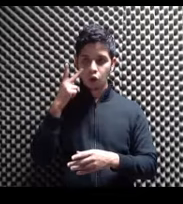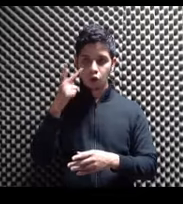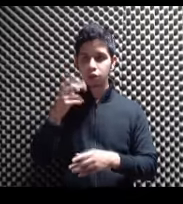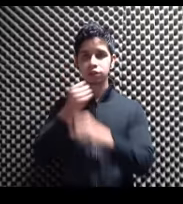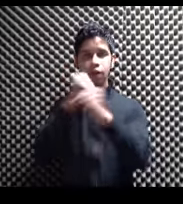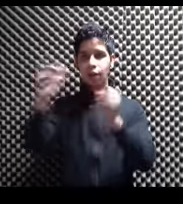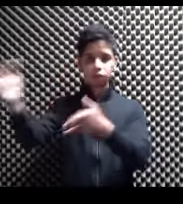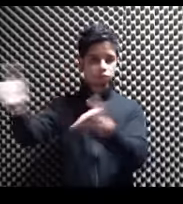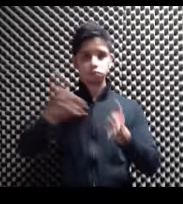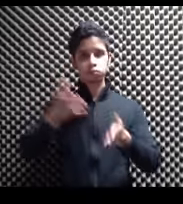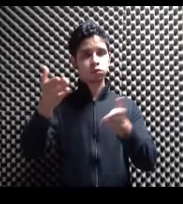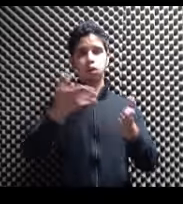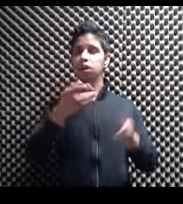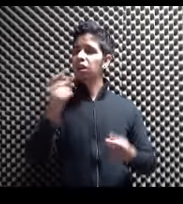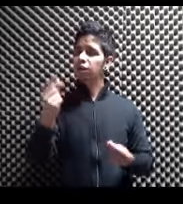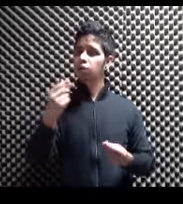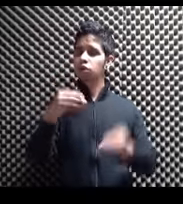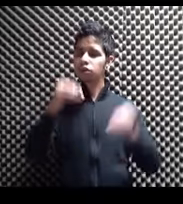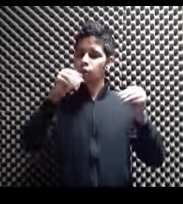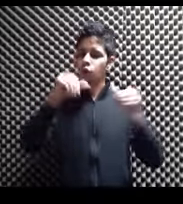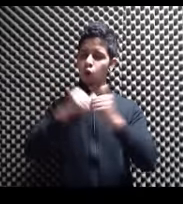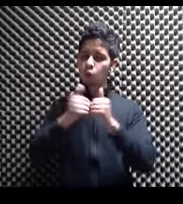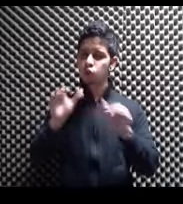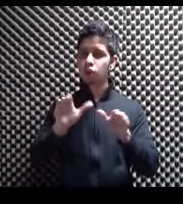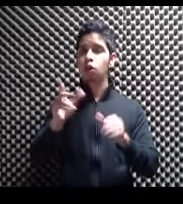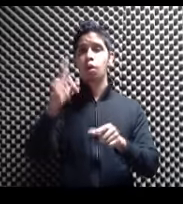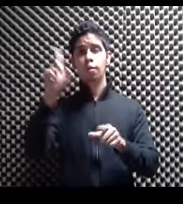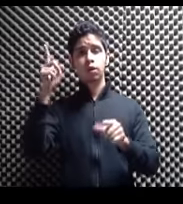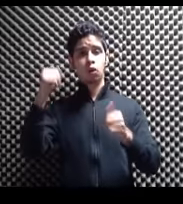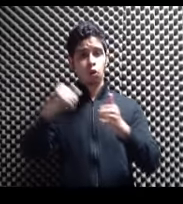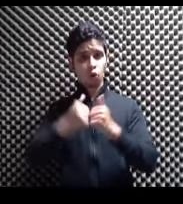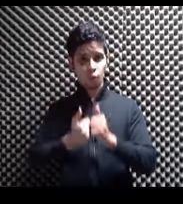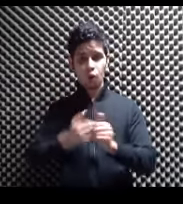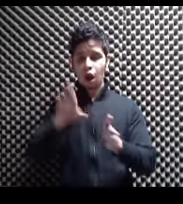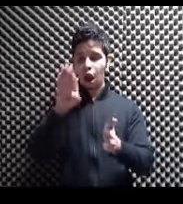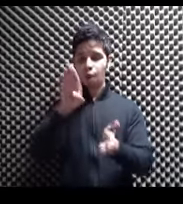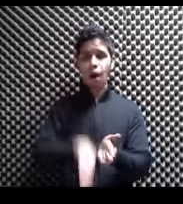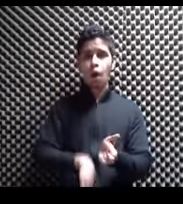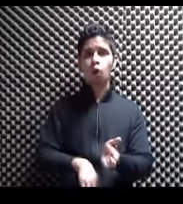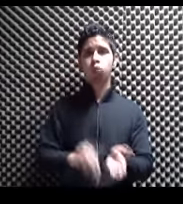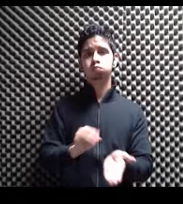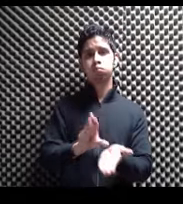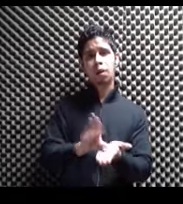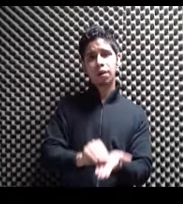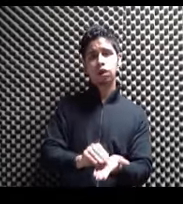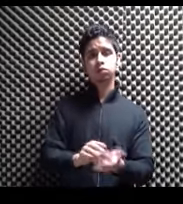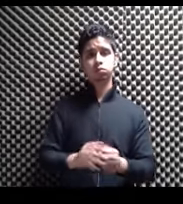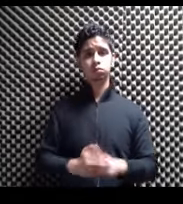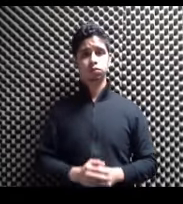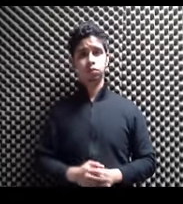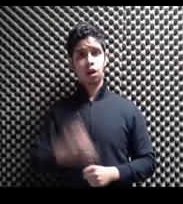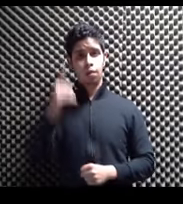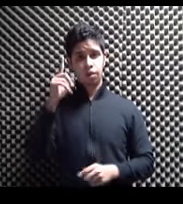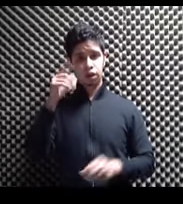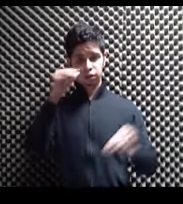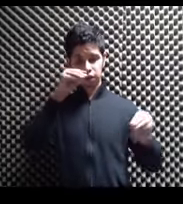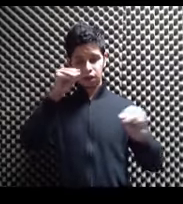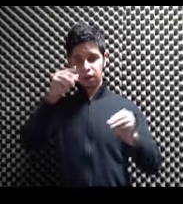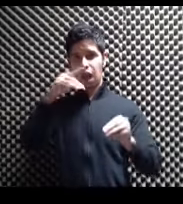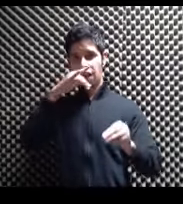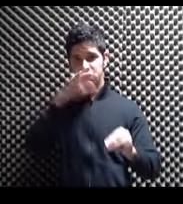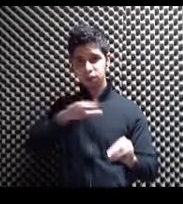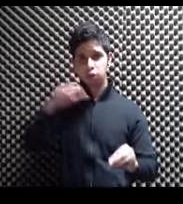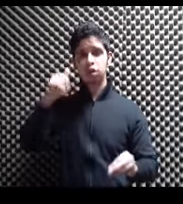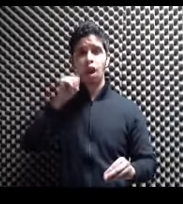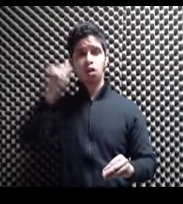Para poder seguir llevando a muchos niños y adultos a que aprendan a montar caballos. ¿Dónde se dan estos servicios?